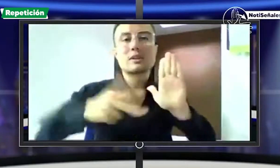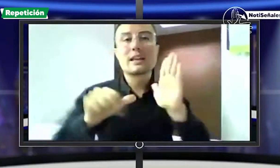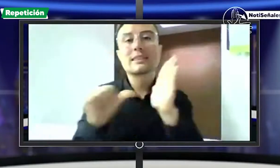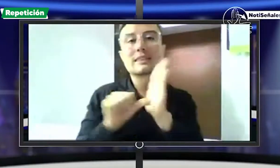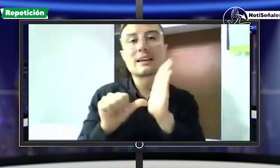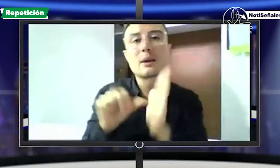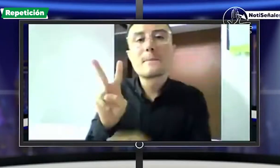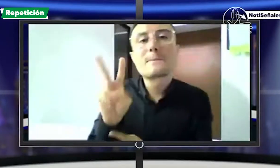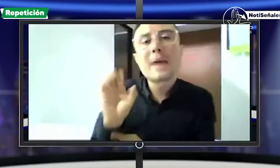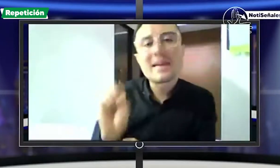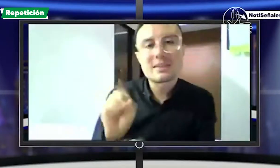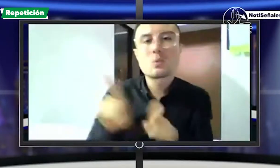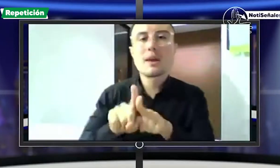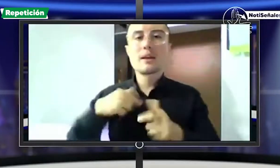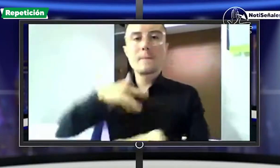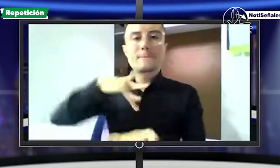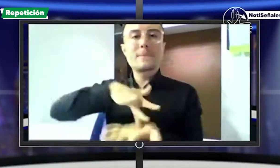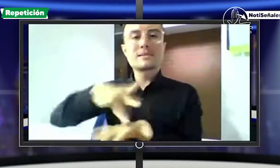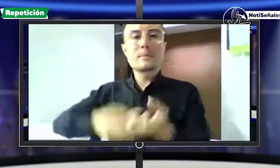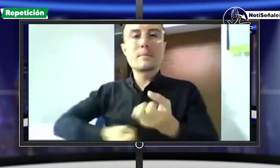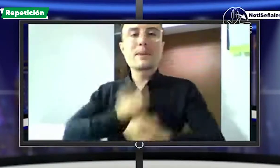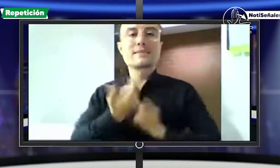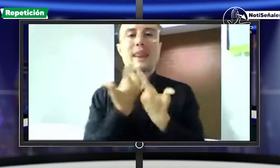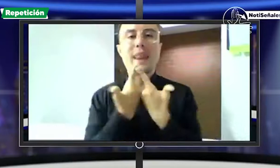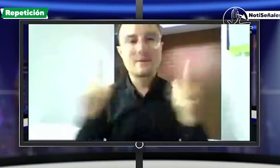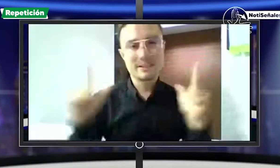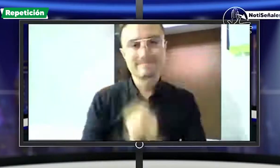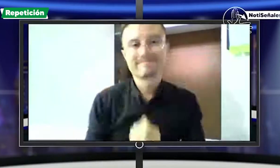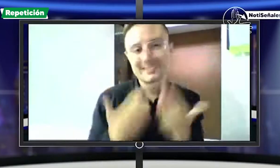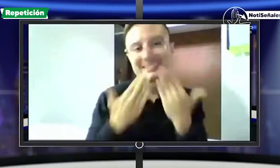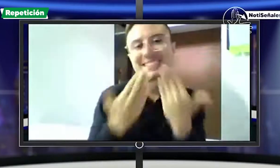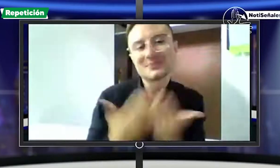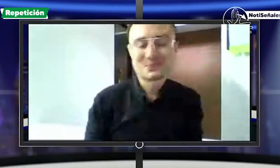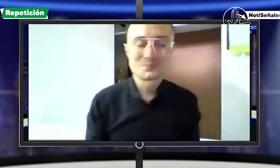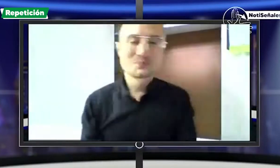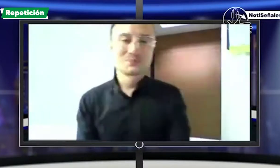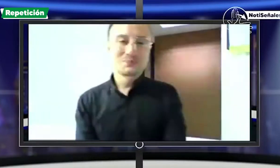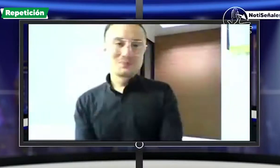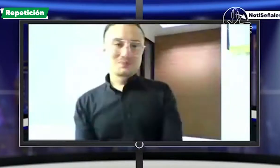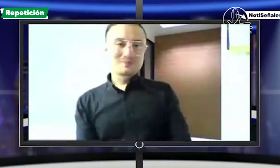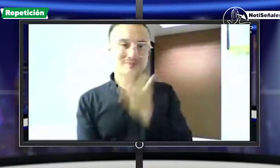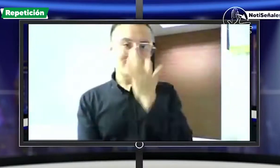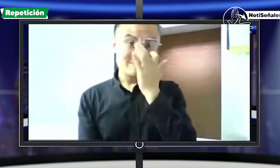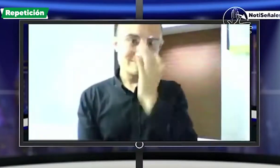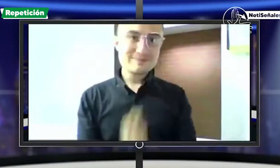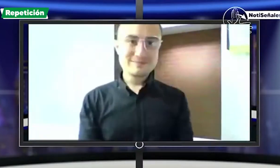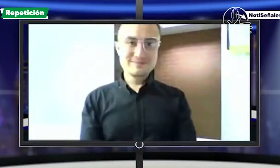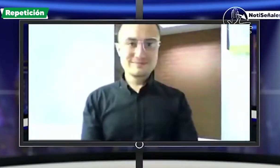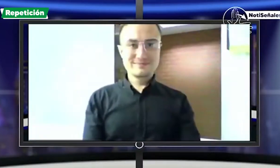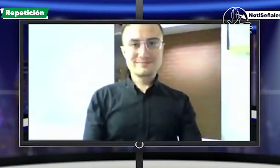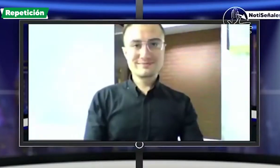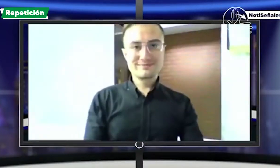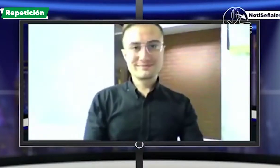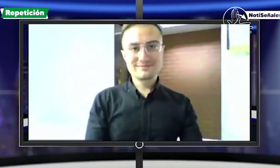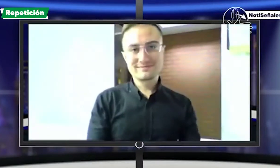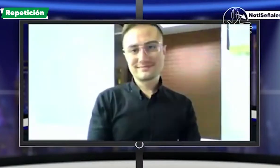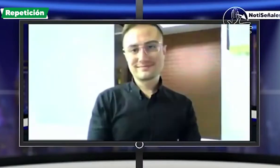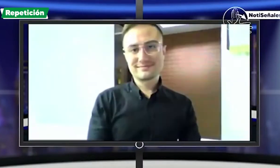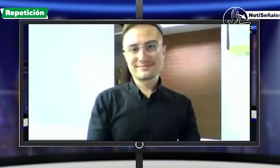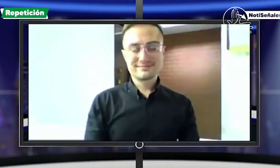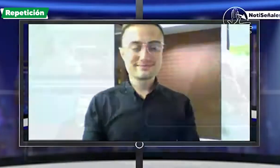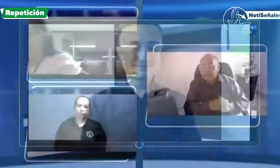que se estén tomando decisiones a espaldas de la comunidad y es que precisamente en la constitución se habla acerca de esta libre